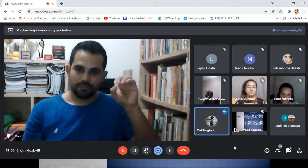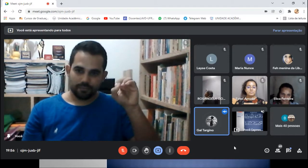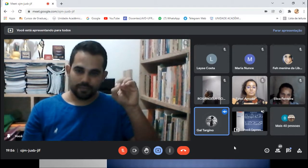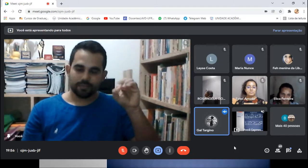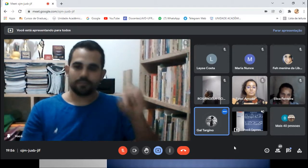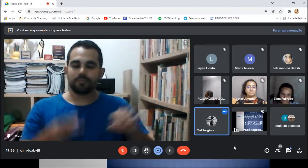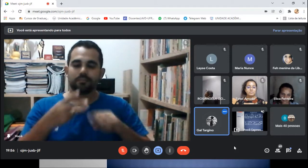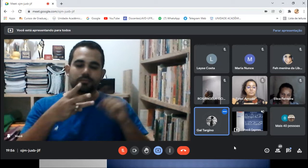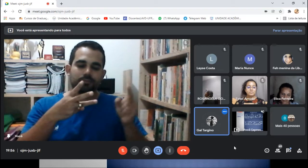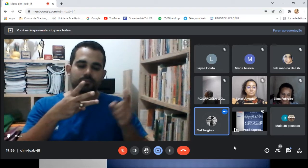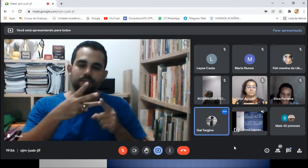auditiva,